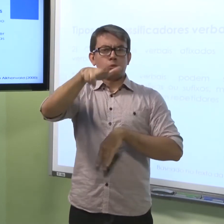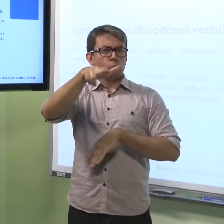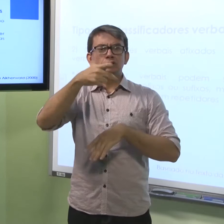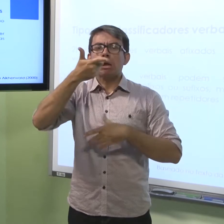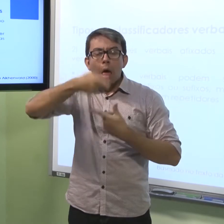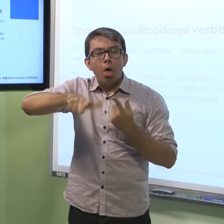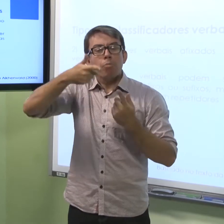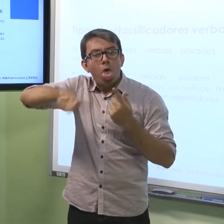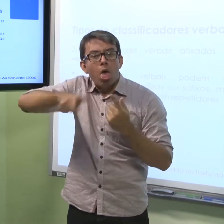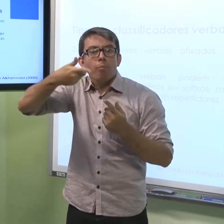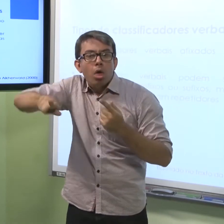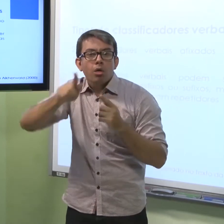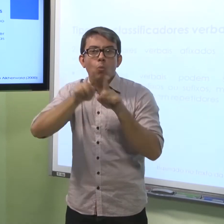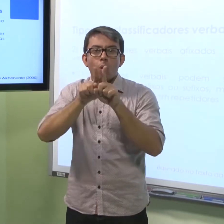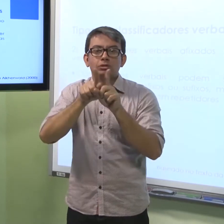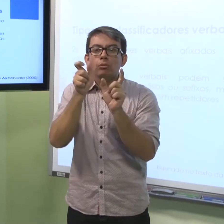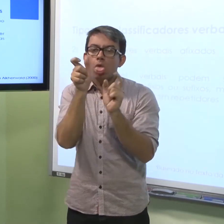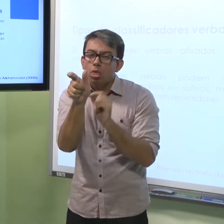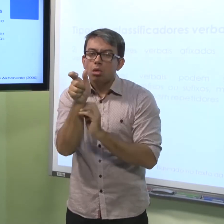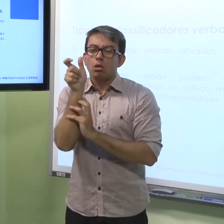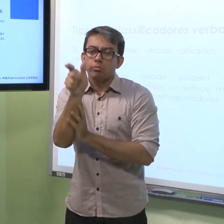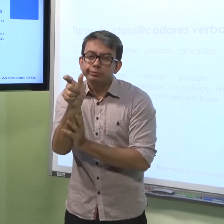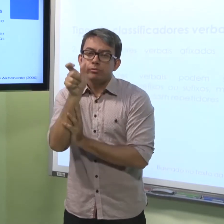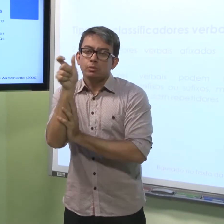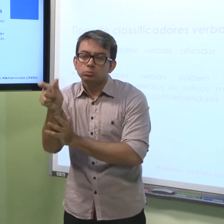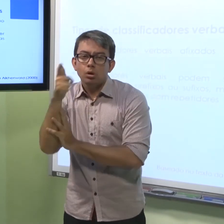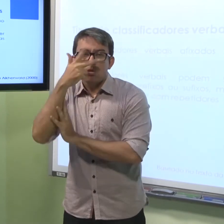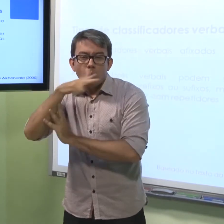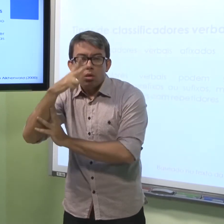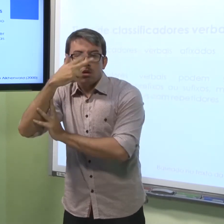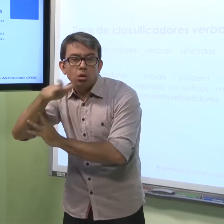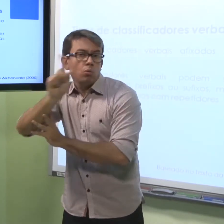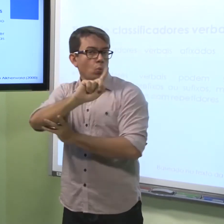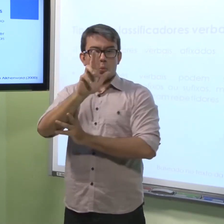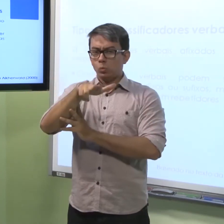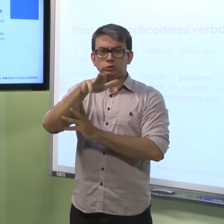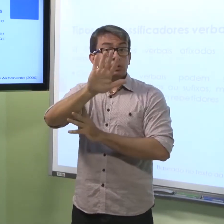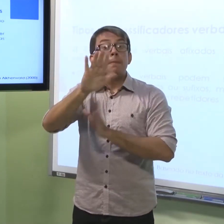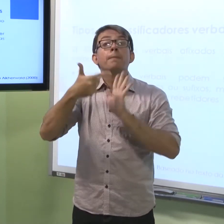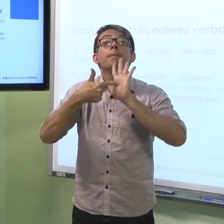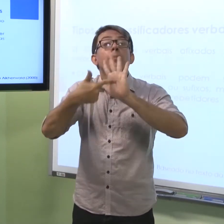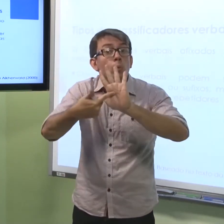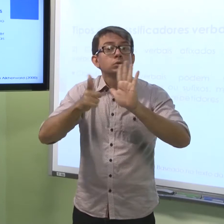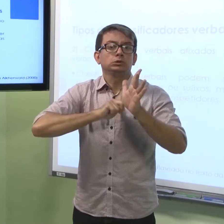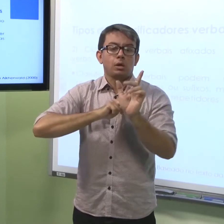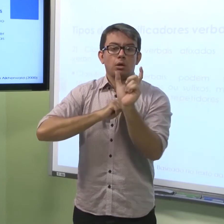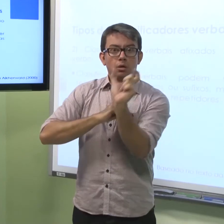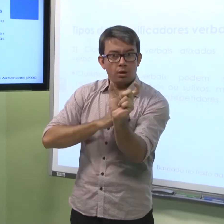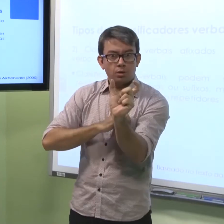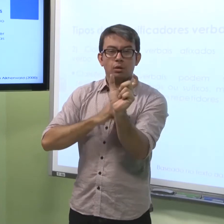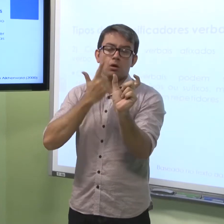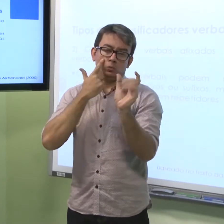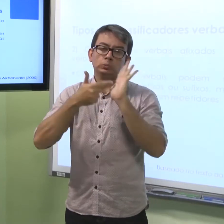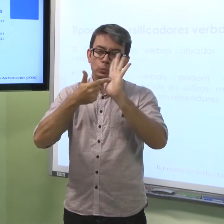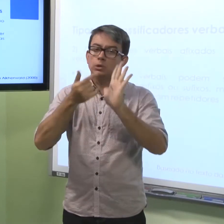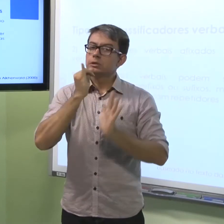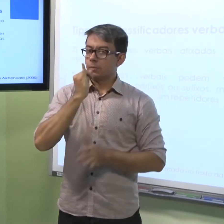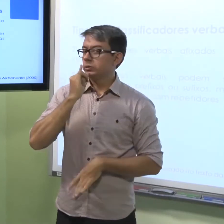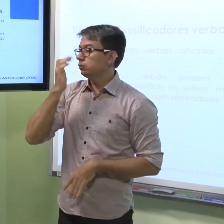que eles denominam o afixo, para eu não precisar ficar repetindo a palavra toda vez. Então eu não preciso repetir a palavra. Eu